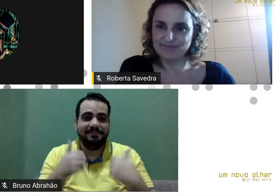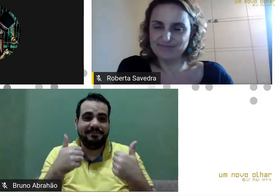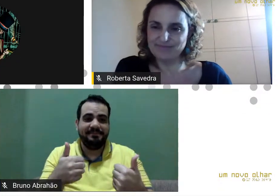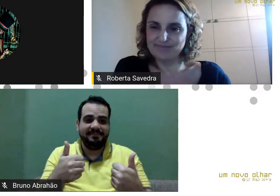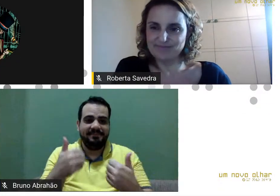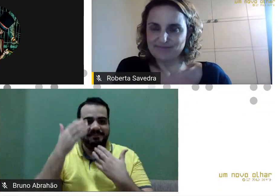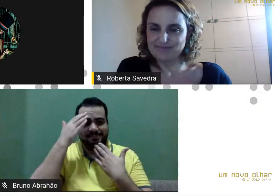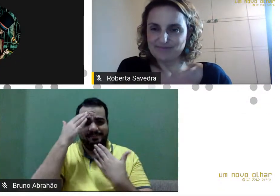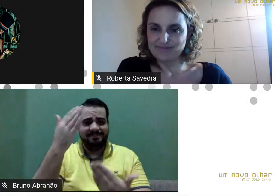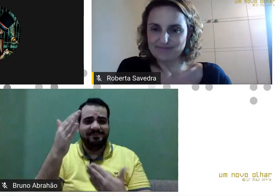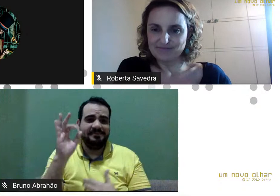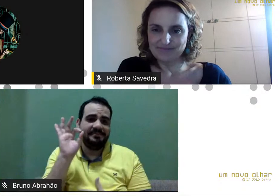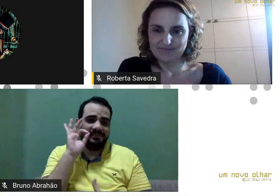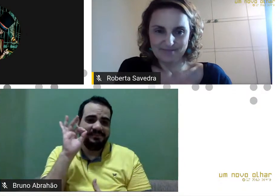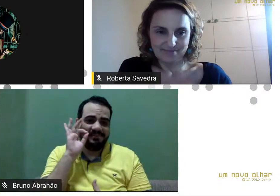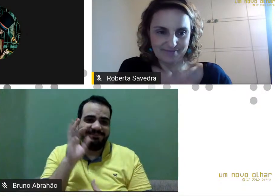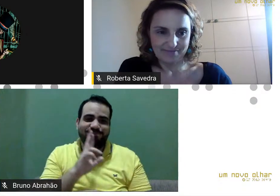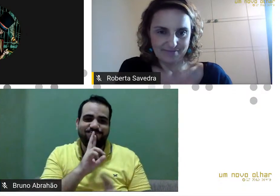Oi